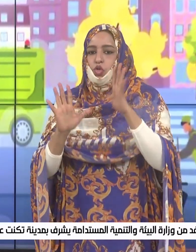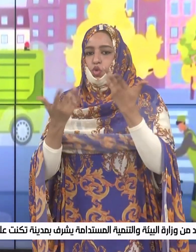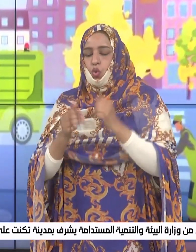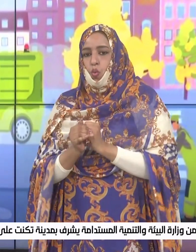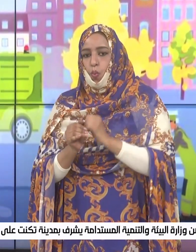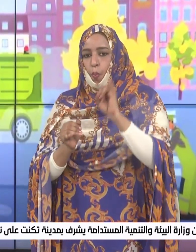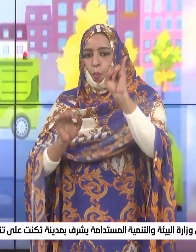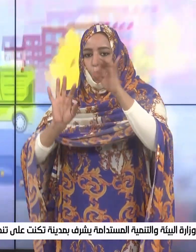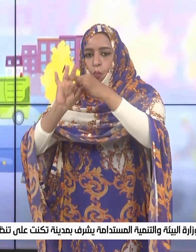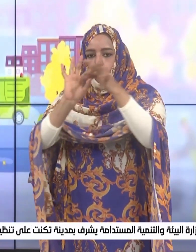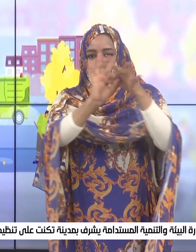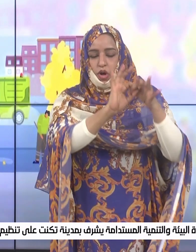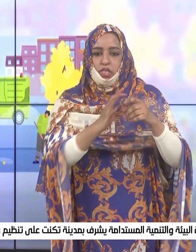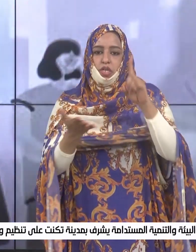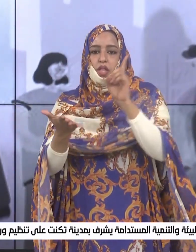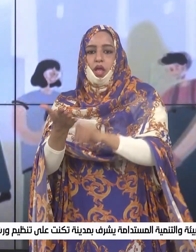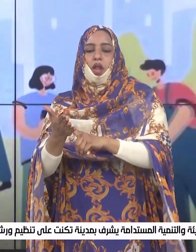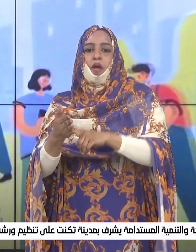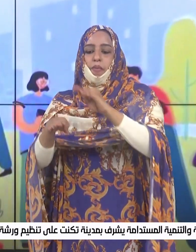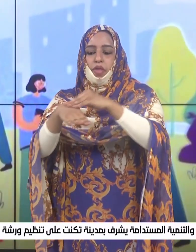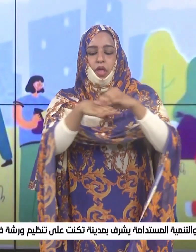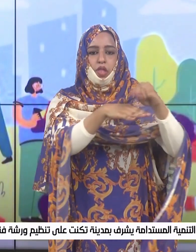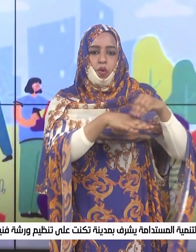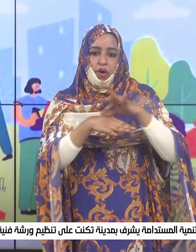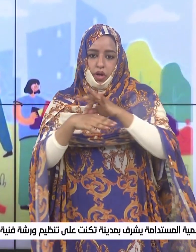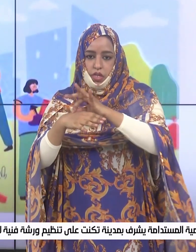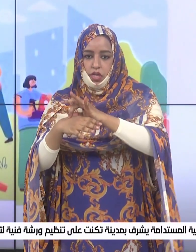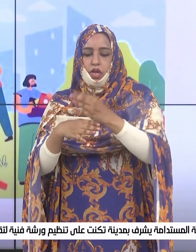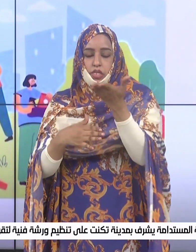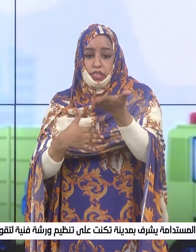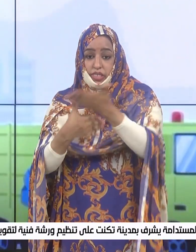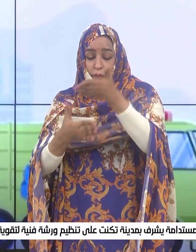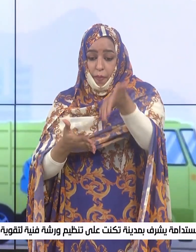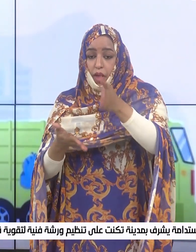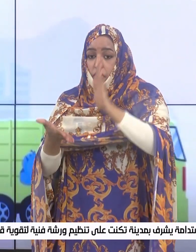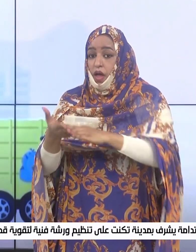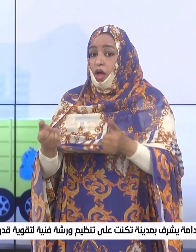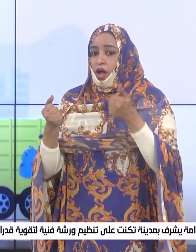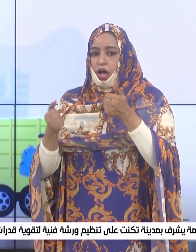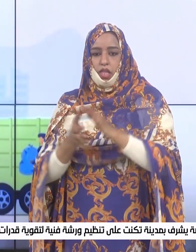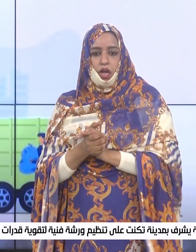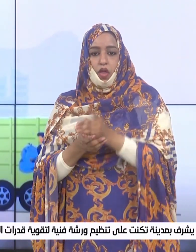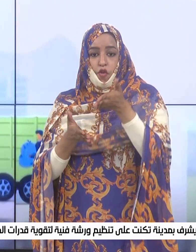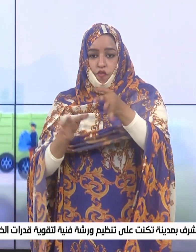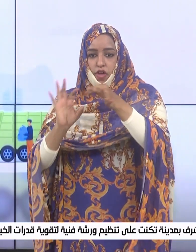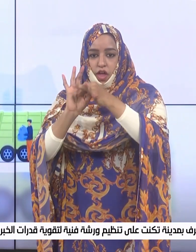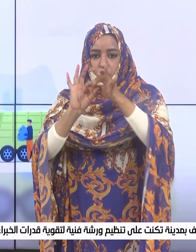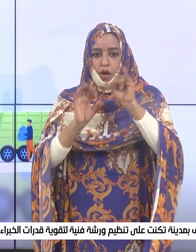ومن هنا يأتي دور مؤسسات المجتمع في الحفاظ على البيئة للحد من هذا التلوث